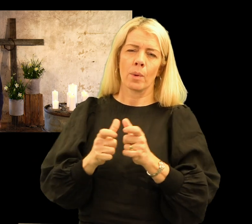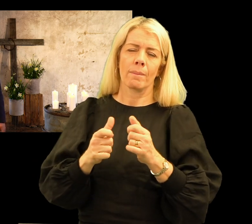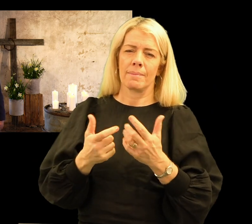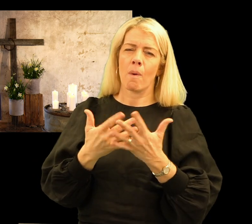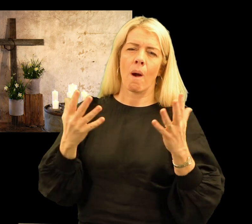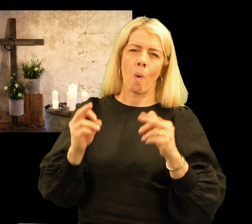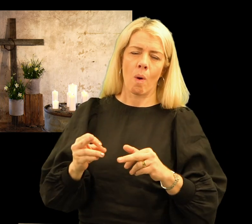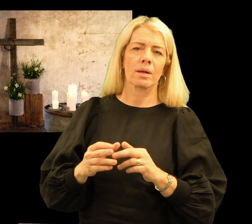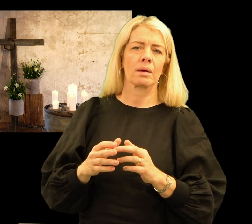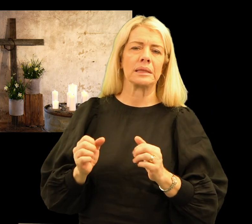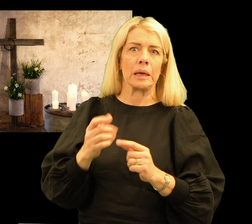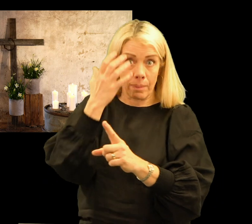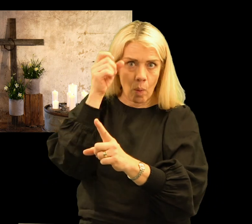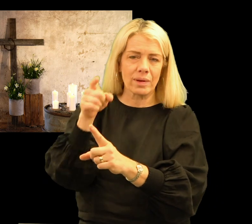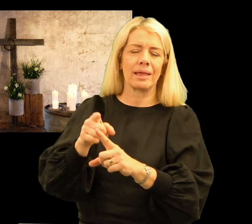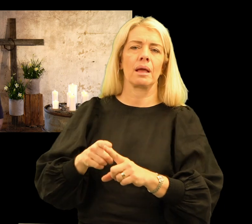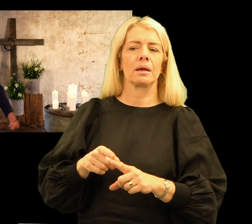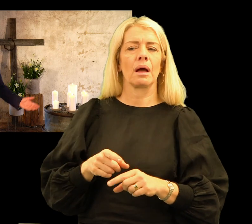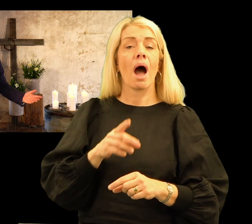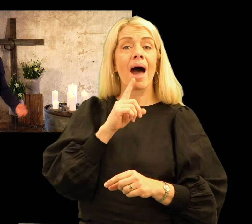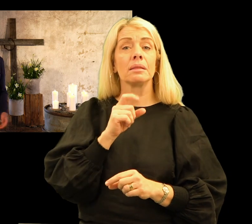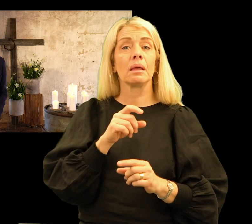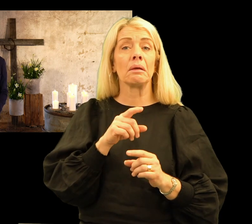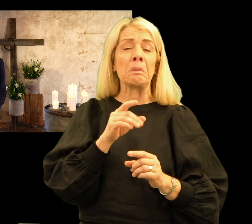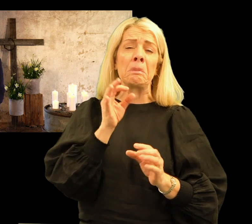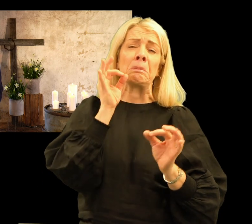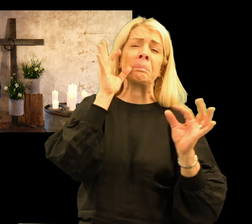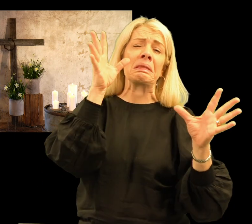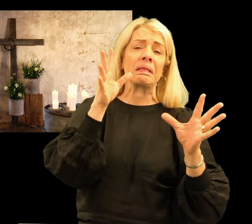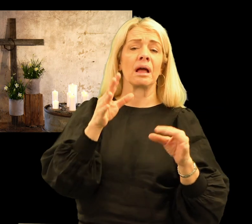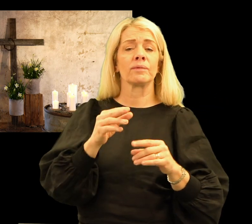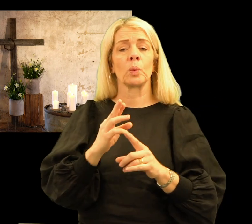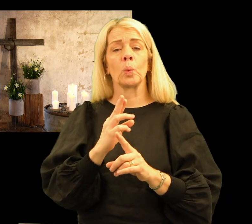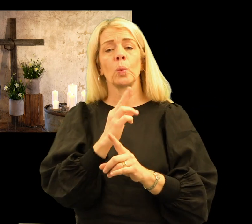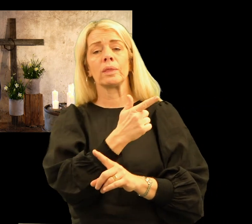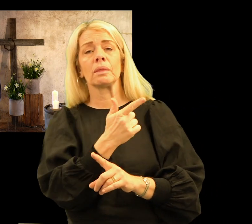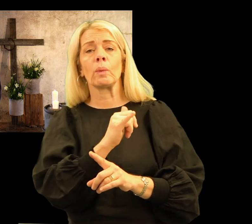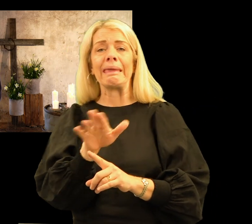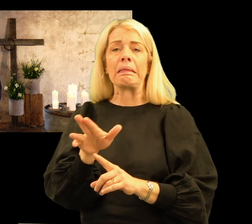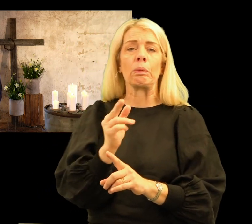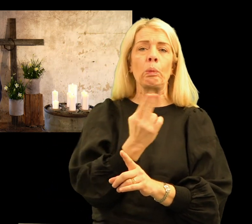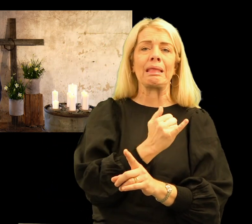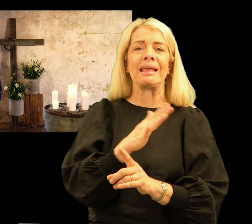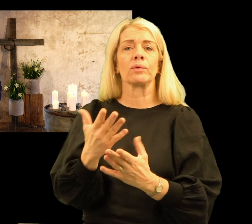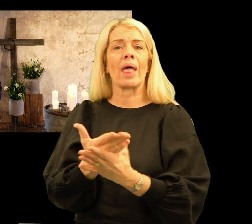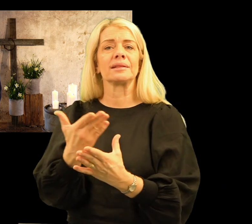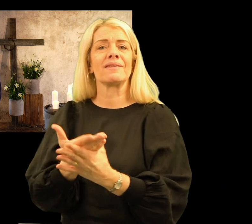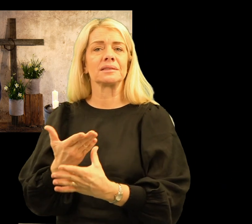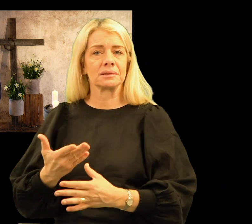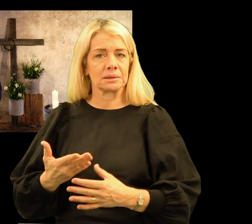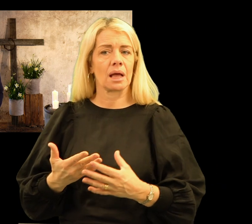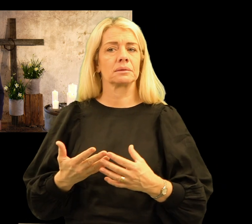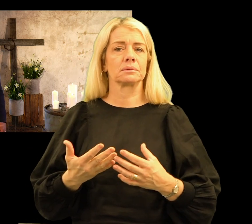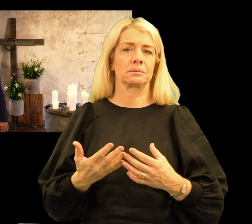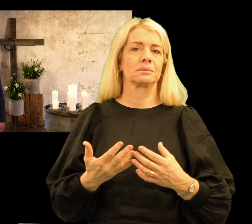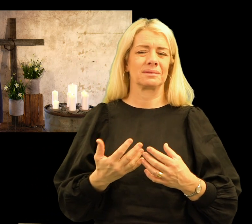följt klubben i många år. Visst, spelet har inte alltid varit särskilt bländande, och vi har åkt ur allsvenskan två gånger